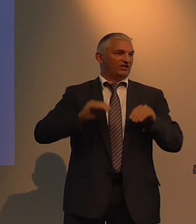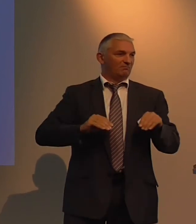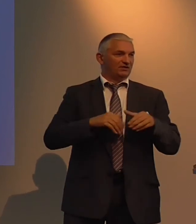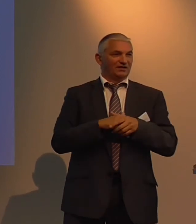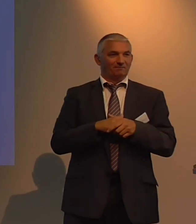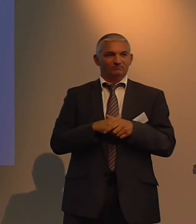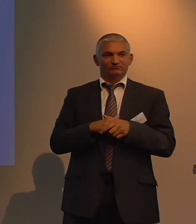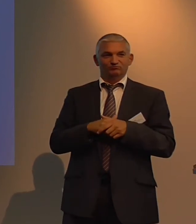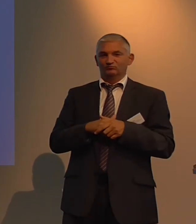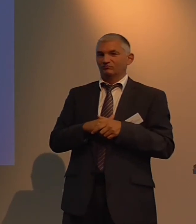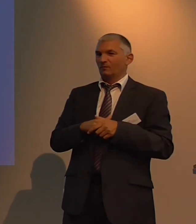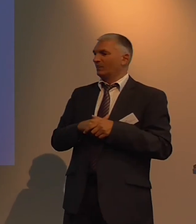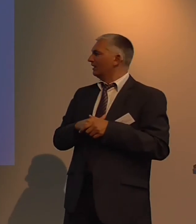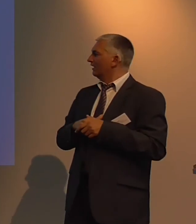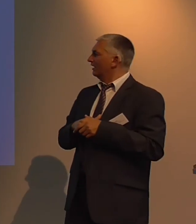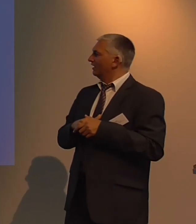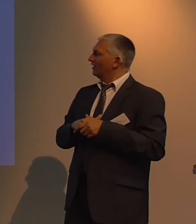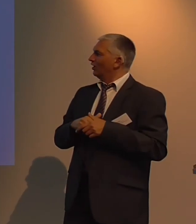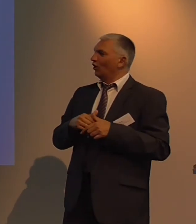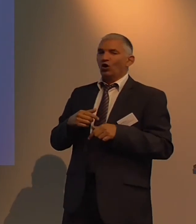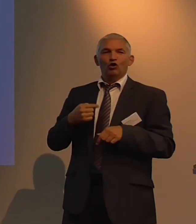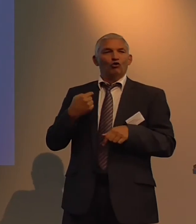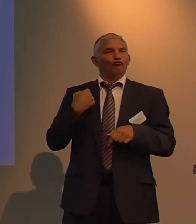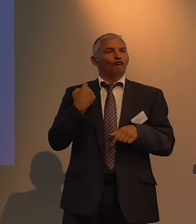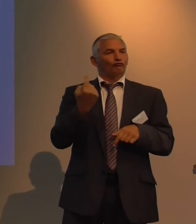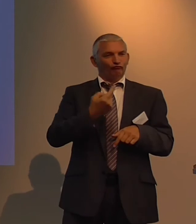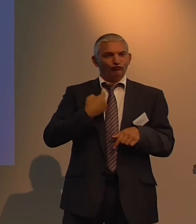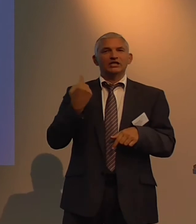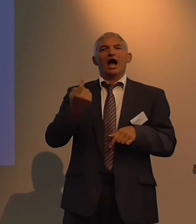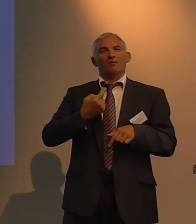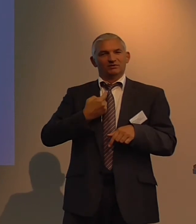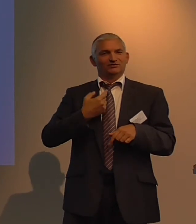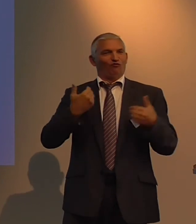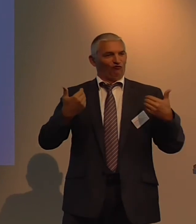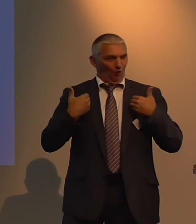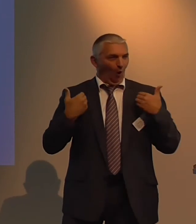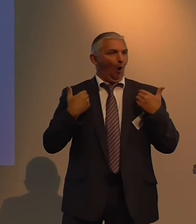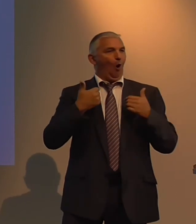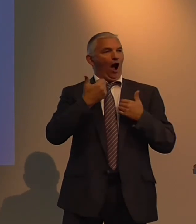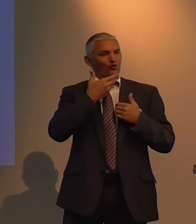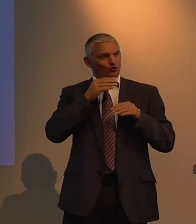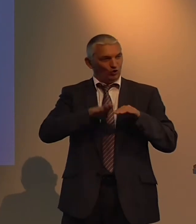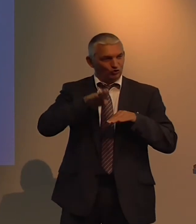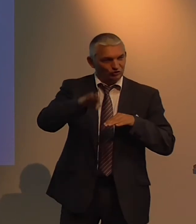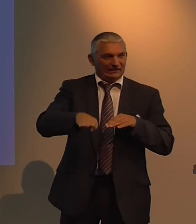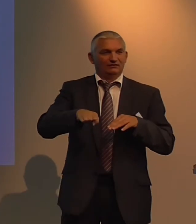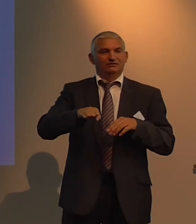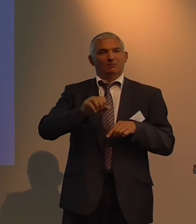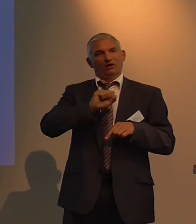Also das Wort vermehrt kommt hier vor. Nach Möglichkeit vermehrt barrierefreie Angebote. Und wir haben uns natürlich darüber gefreut, dass es